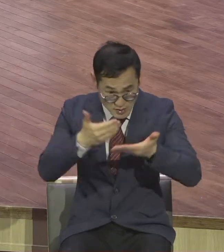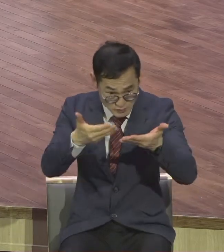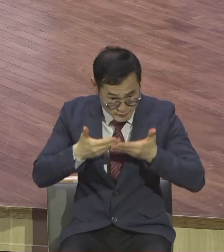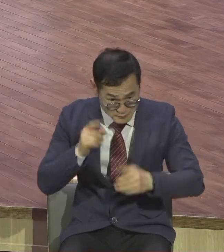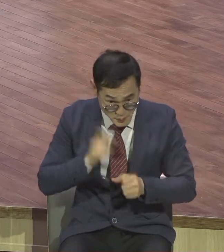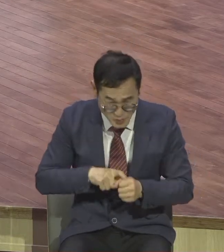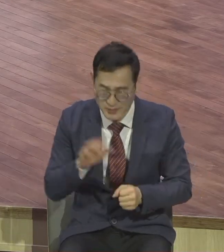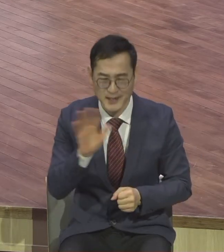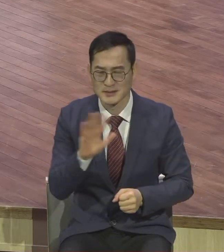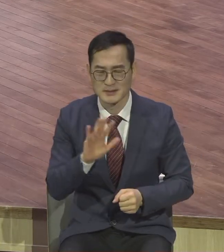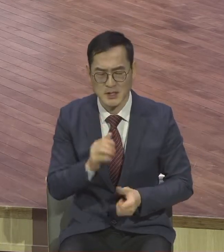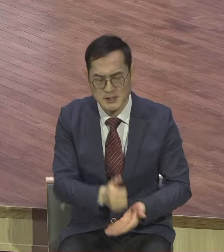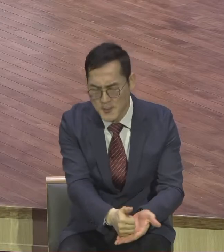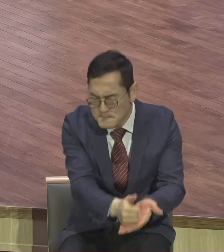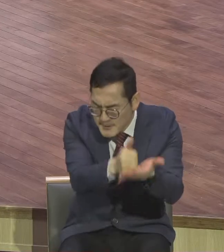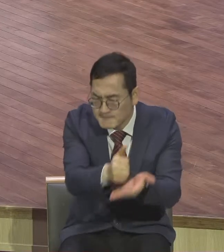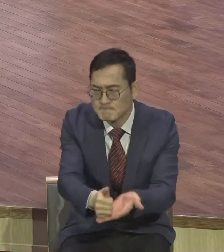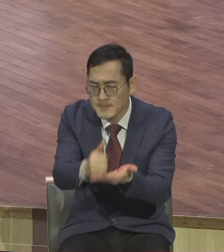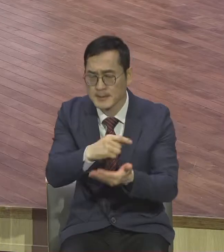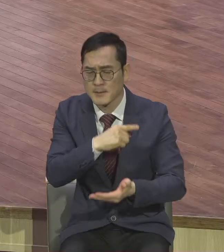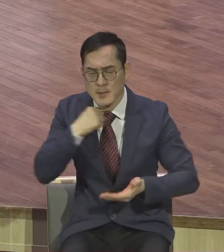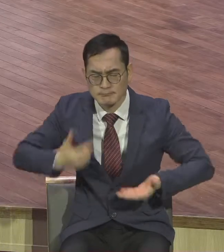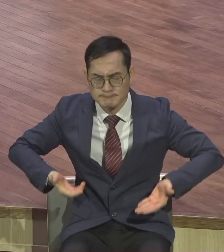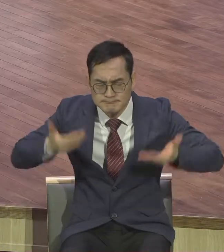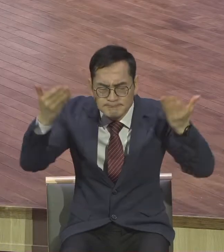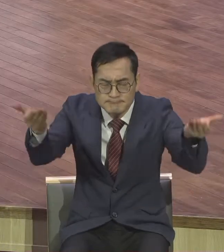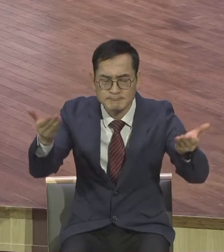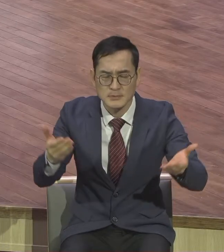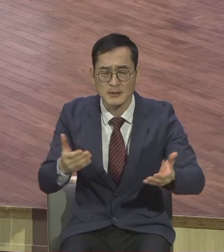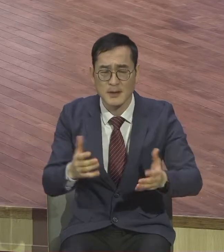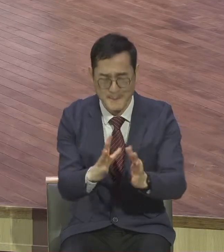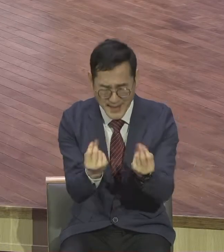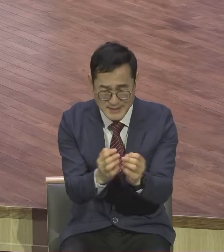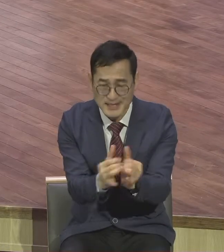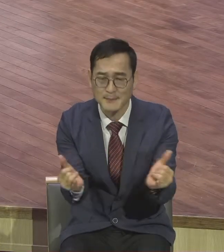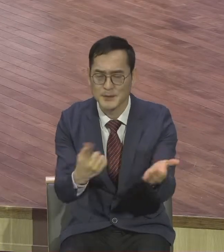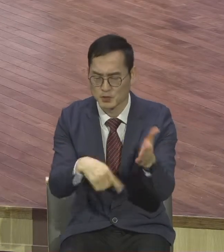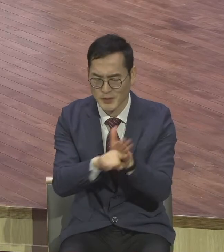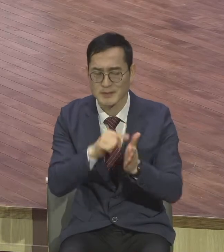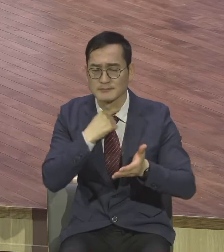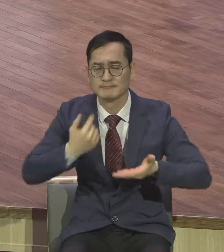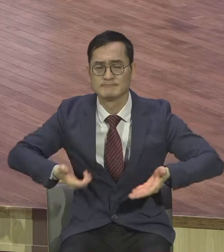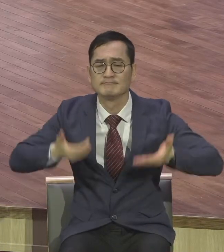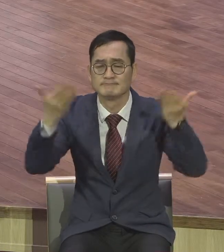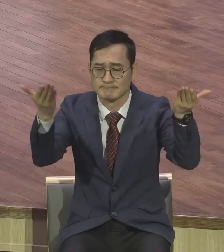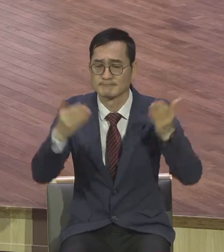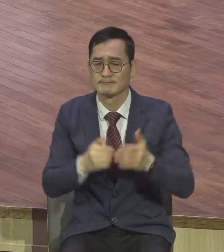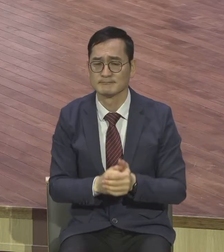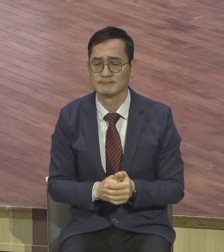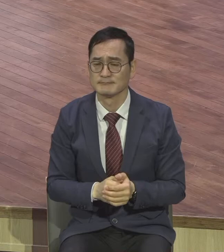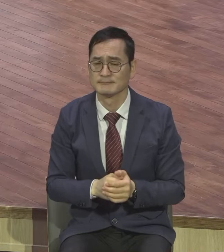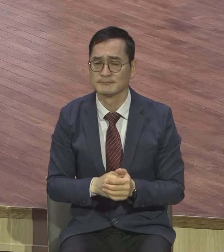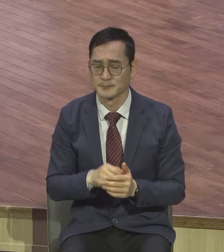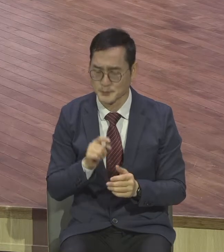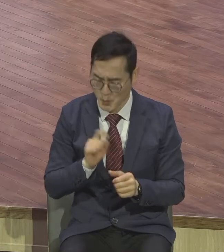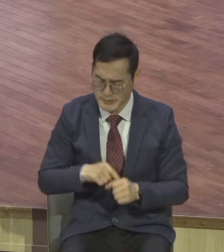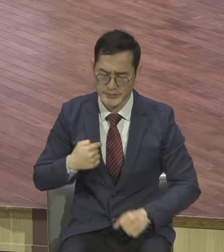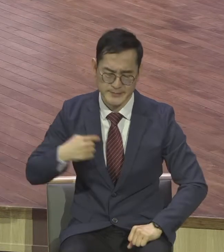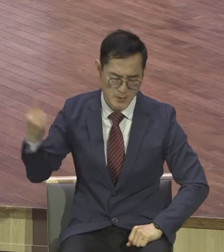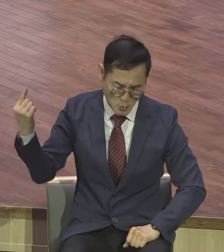도리어 성기를 하고 자기 목숨을 많은 사람의 대성물로 주려 함이니라